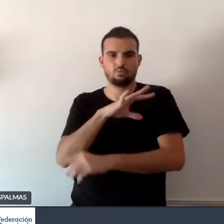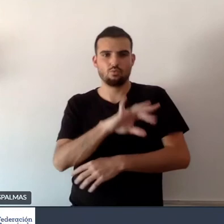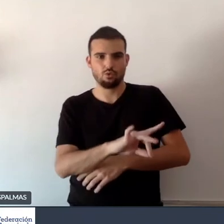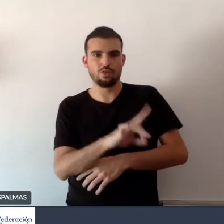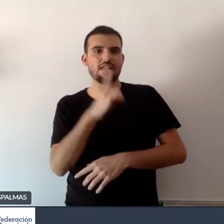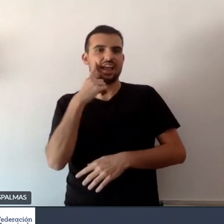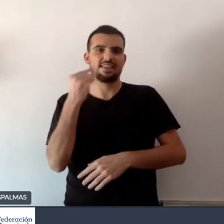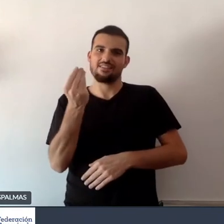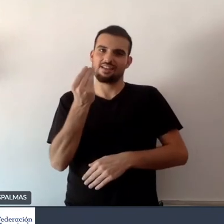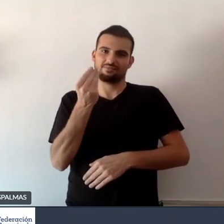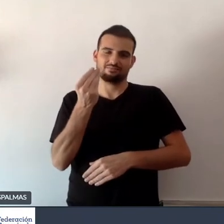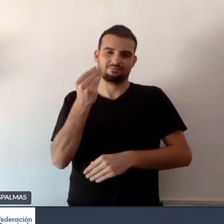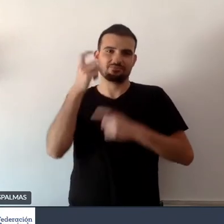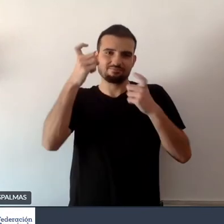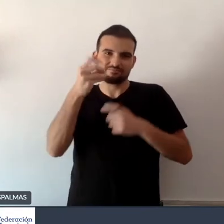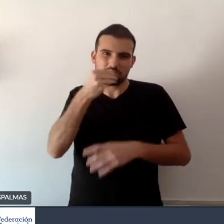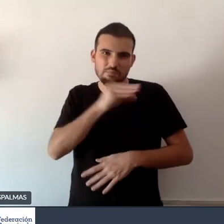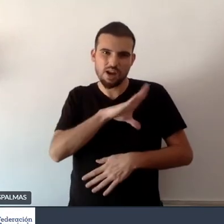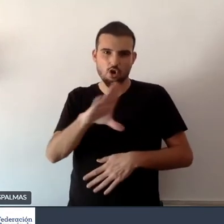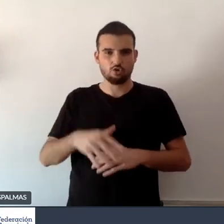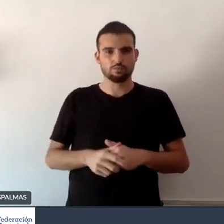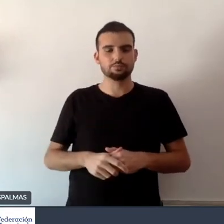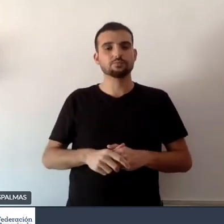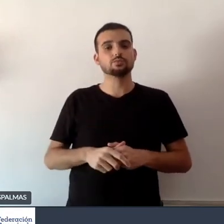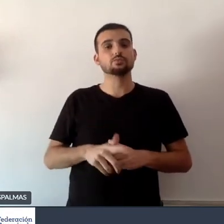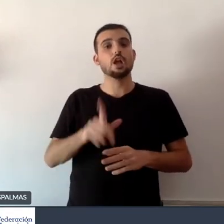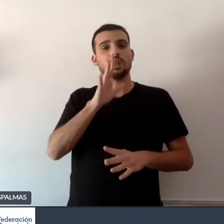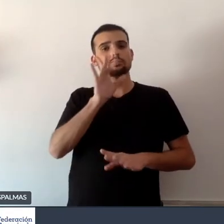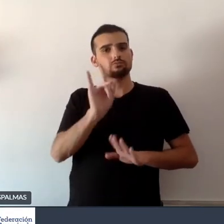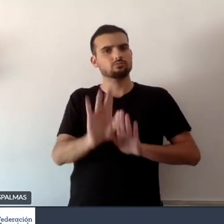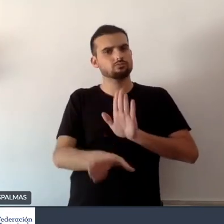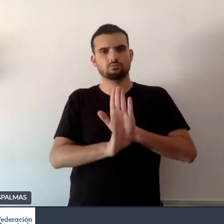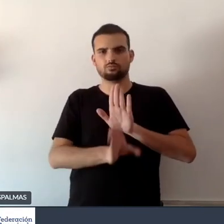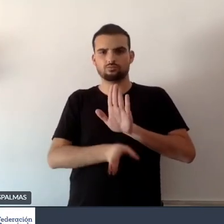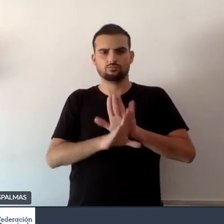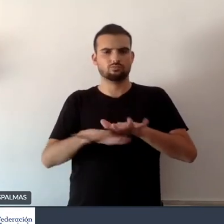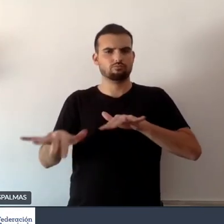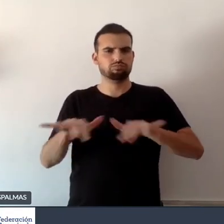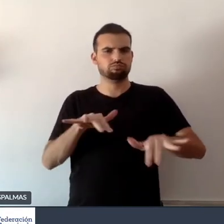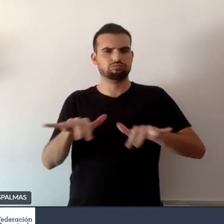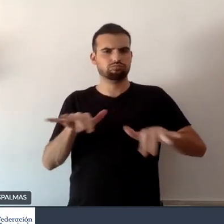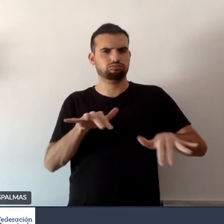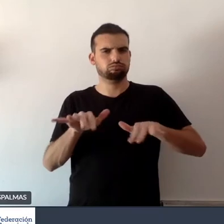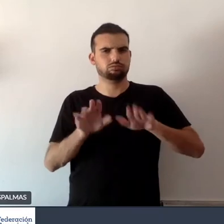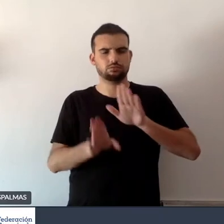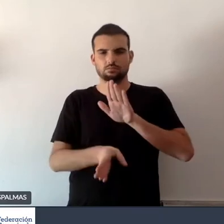jugado, seguramente. Ahora sí, siguen jugando, no se detienen.